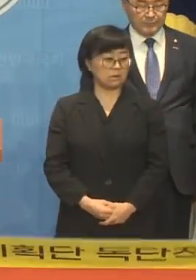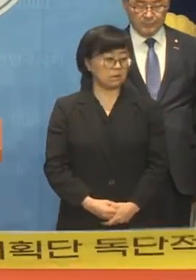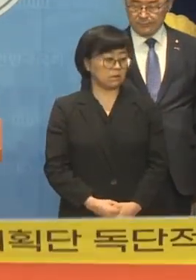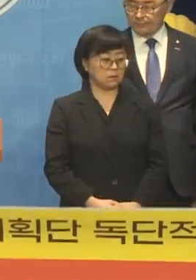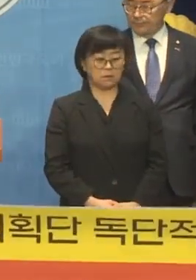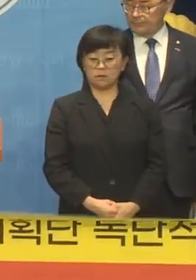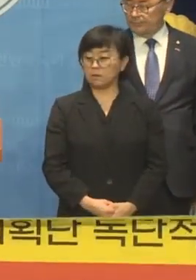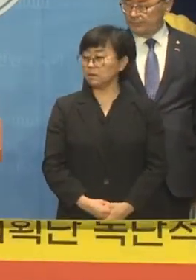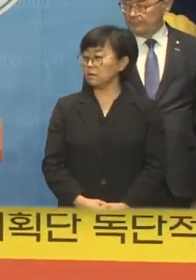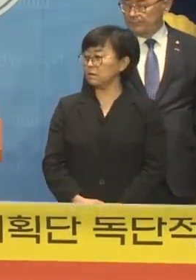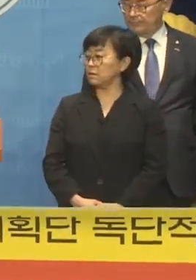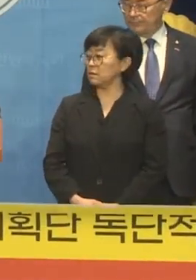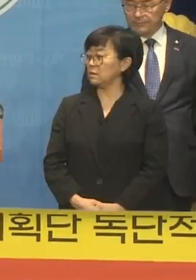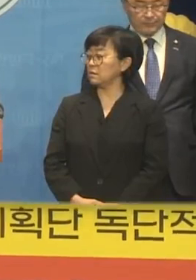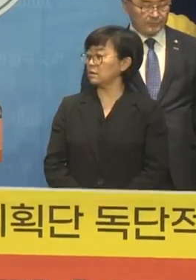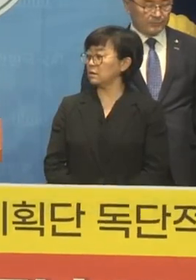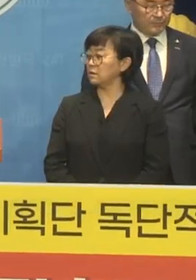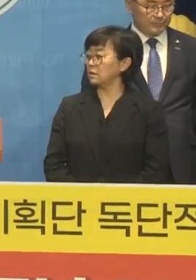네,